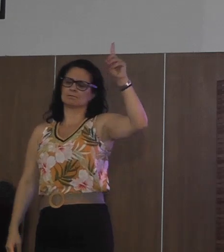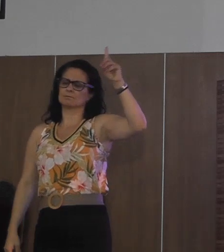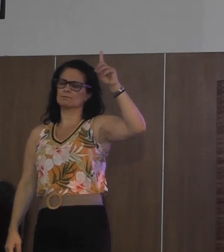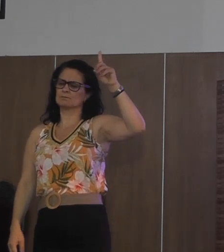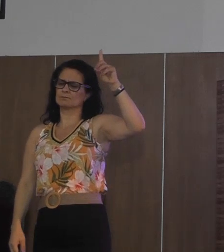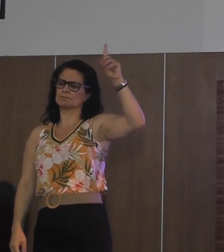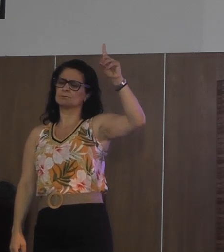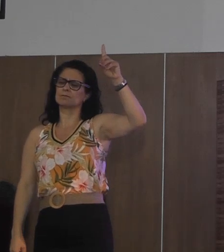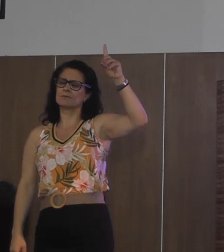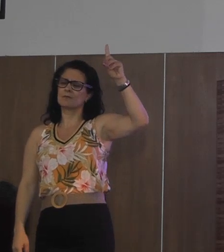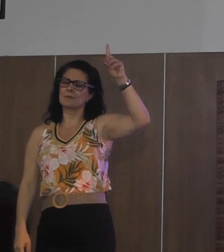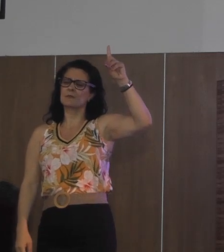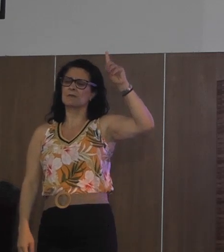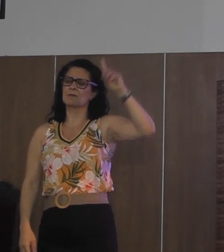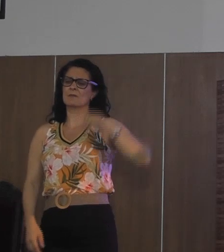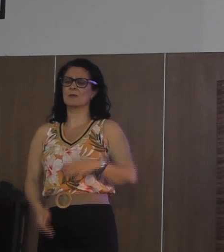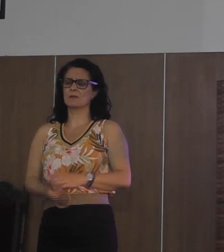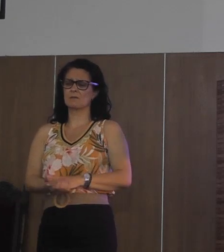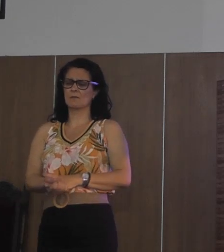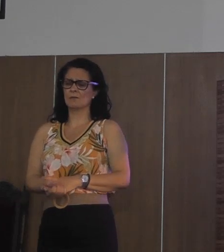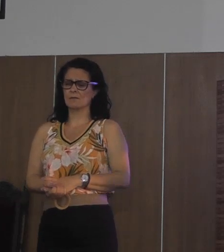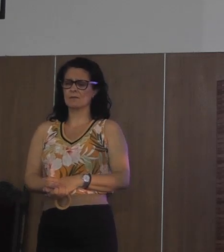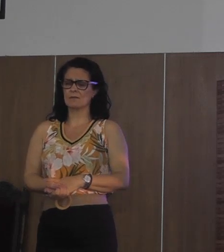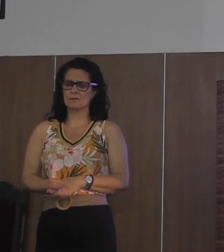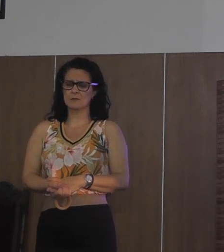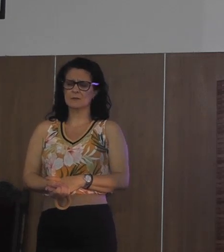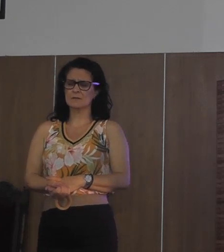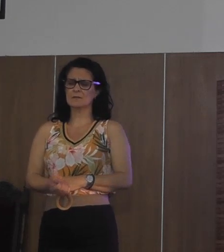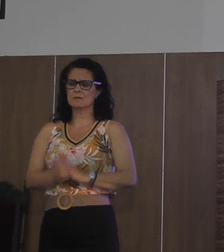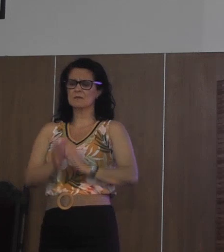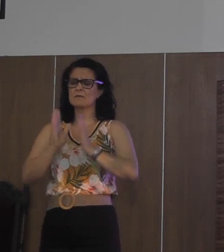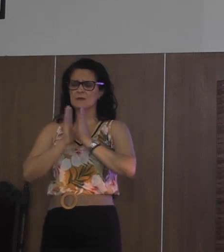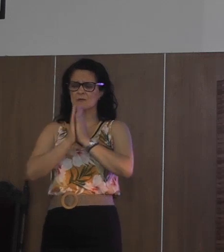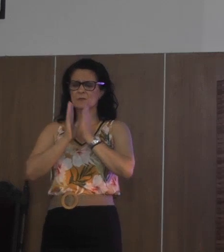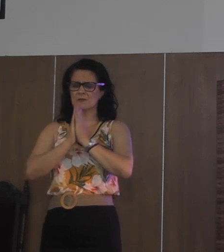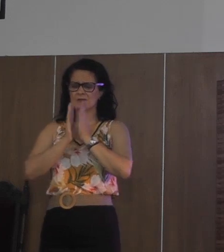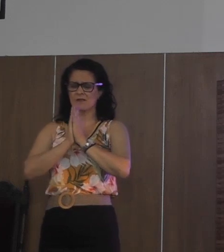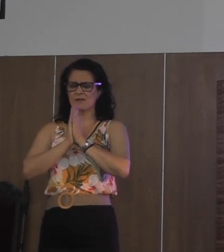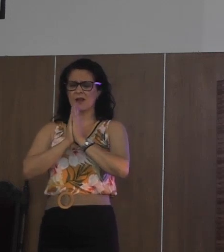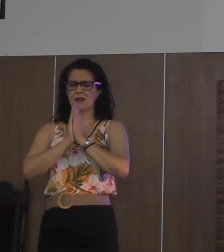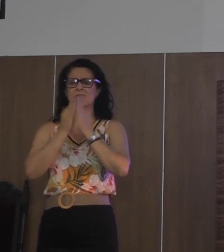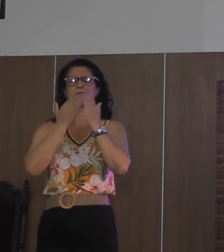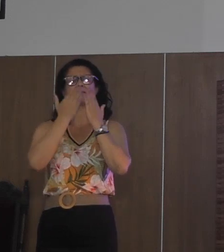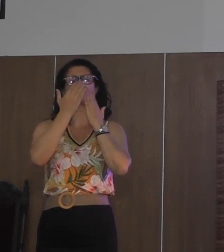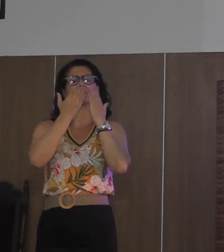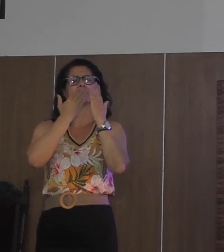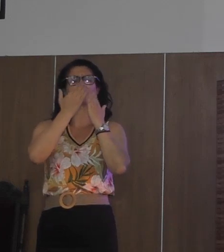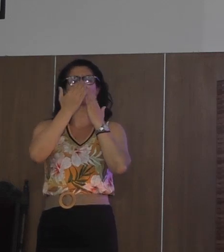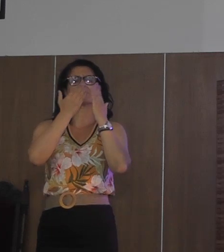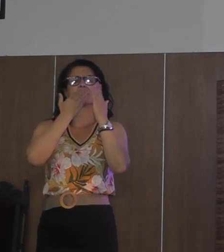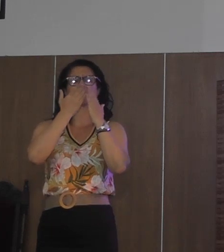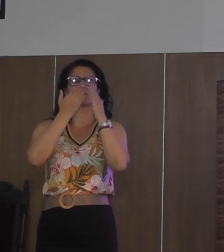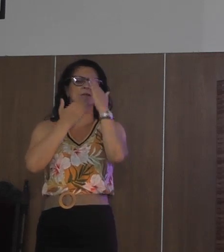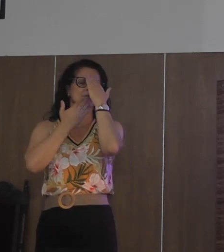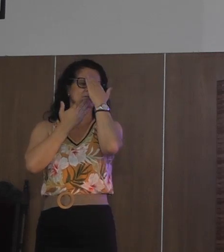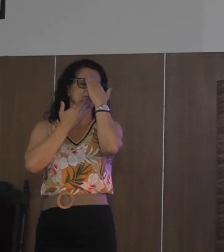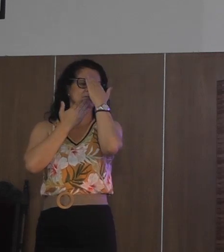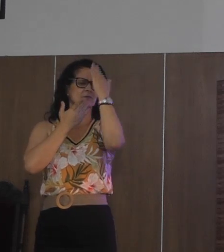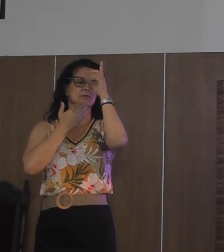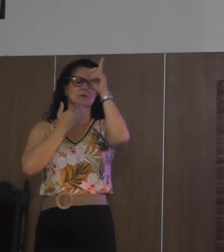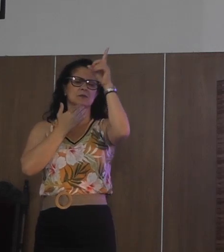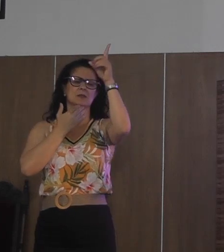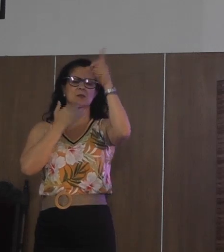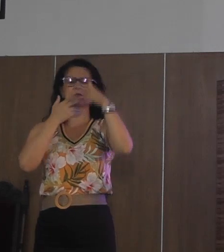Abaixe sua cabeça nesse momento e, no seu íntimo, fale com Deus, agradeça a Ele por aquilo que você tem